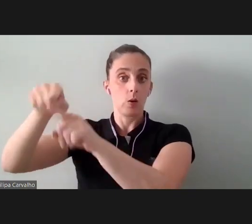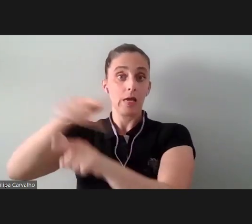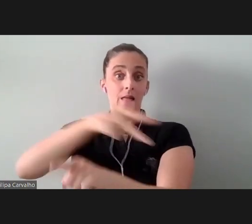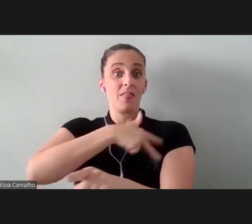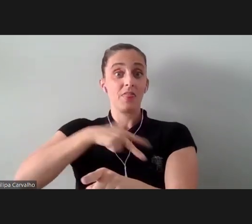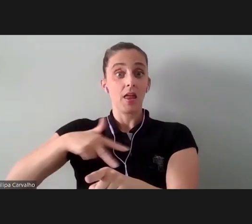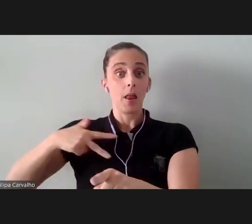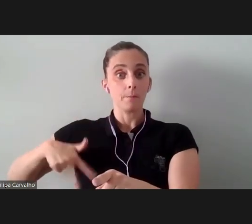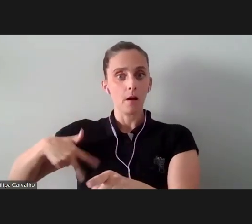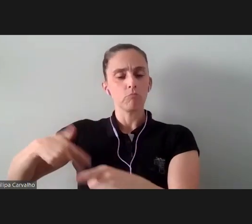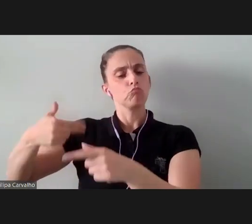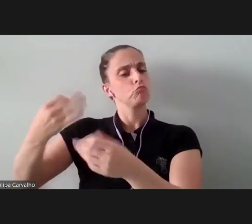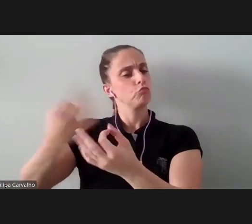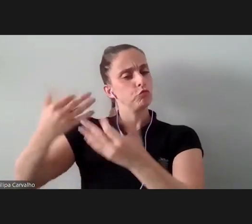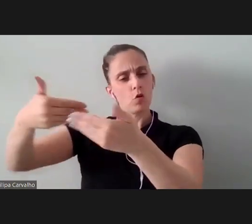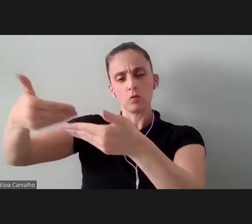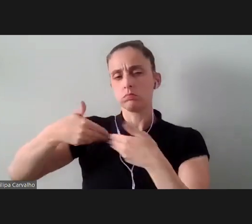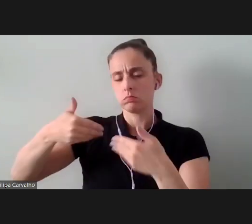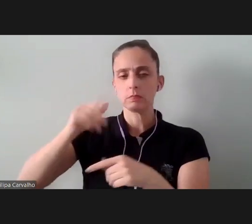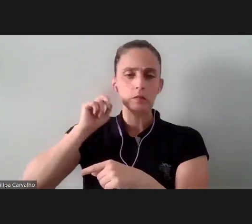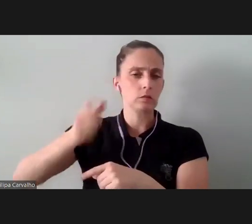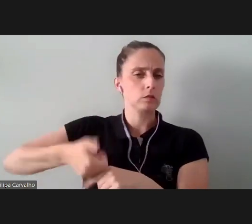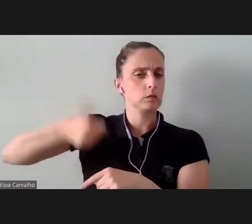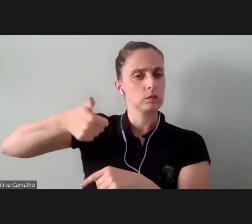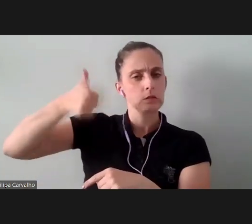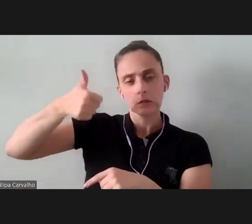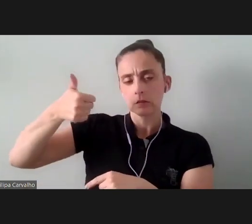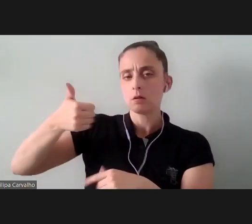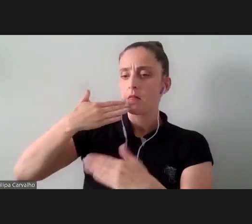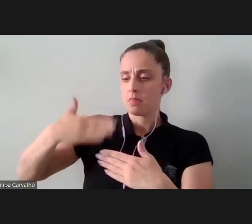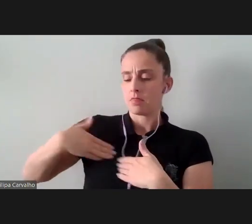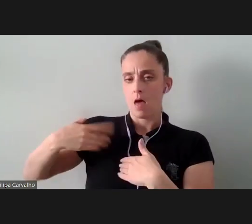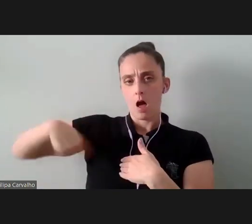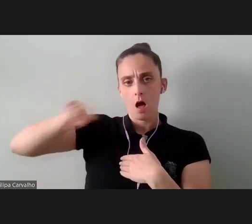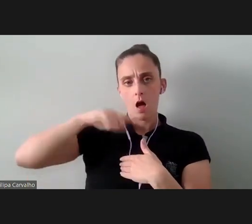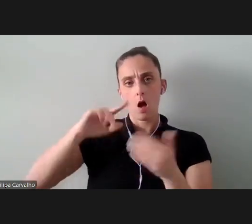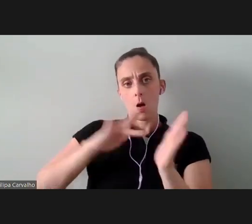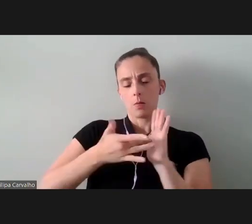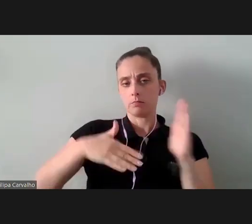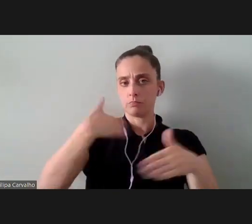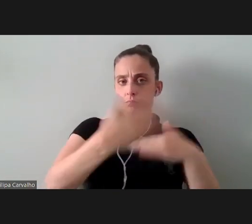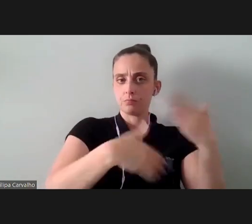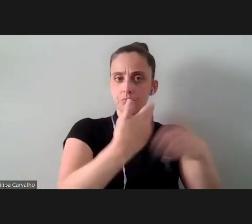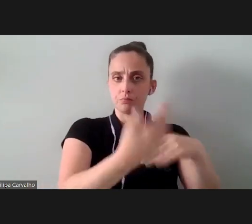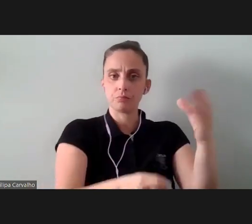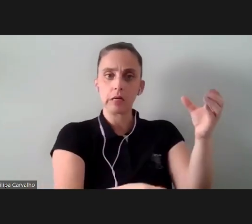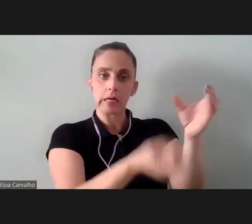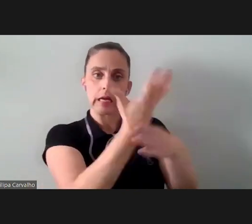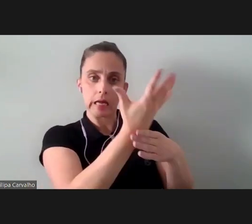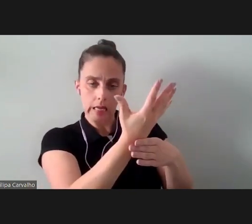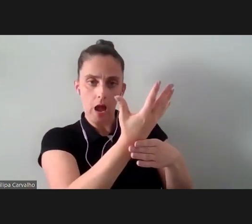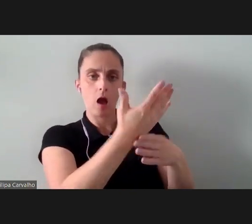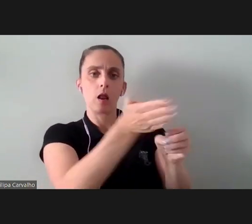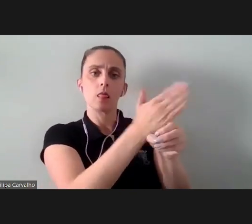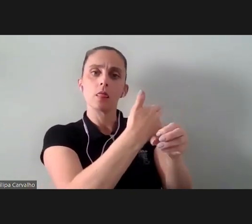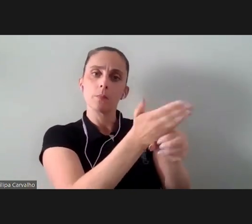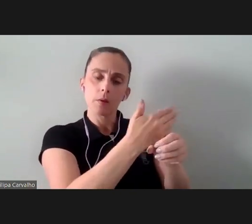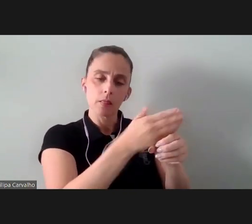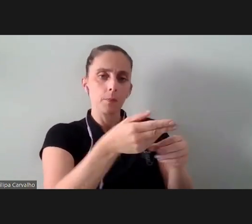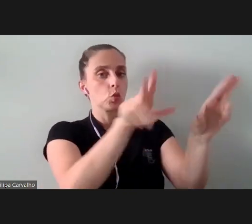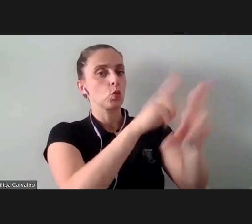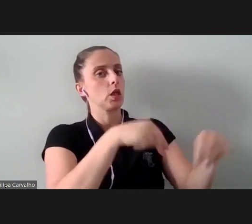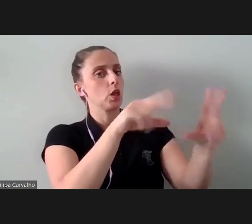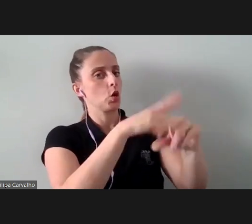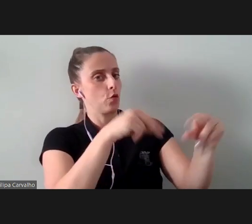foi muito, muito, muito importante para a criação, né, para a estruturação do nosso